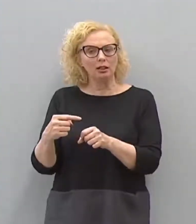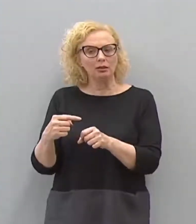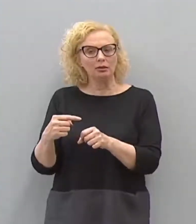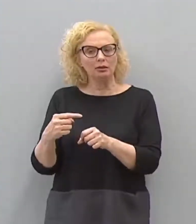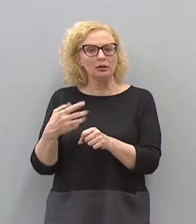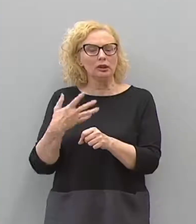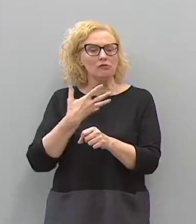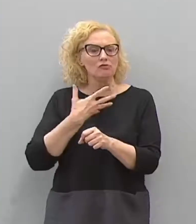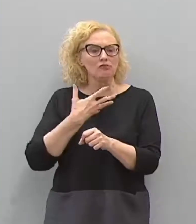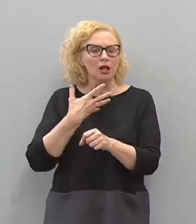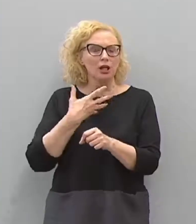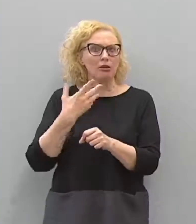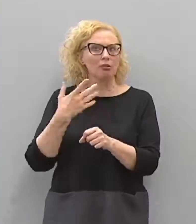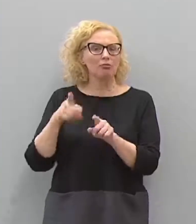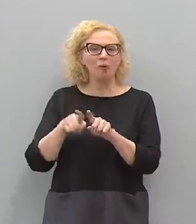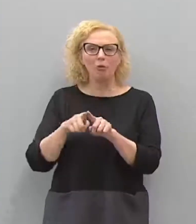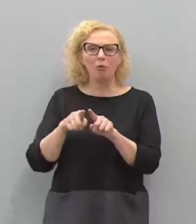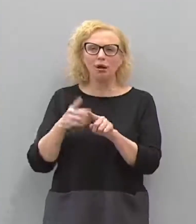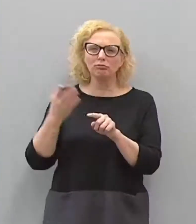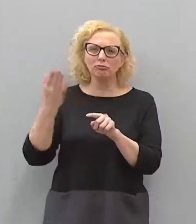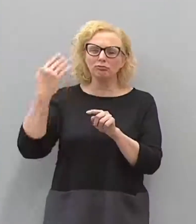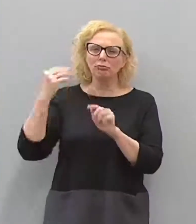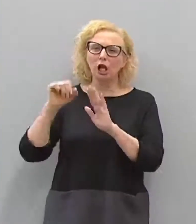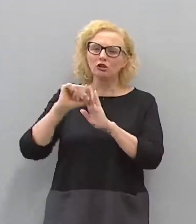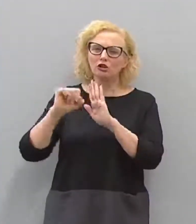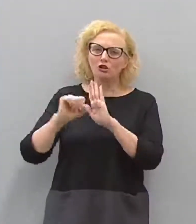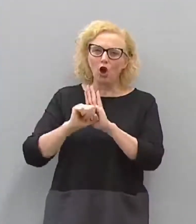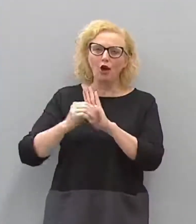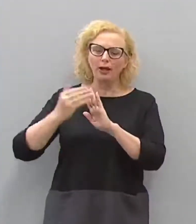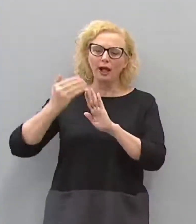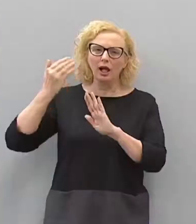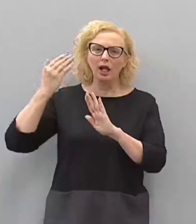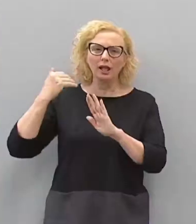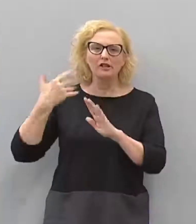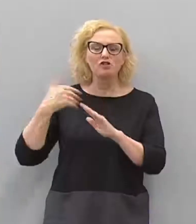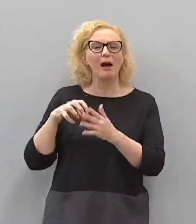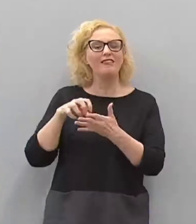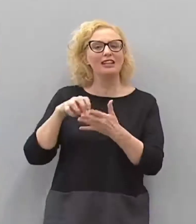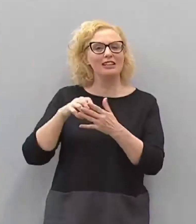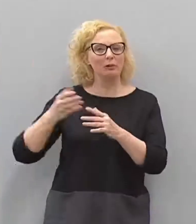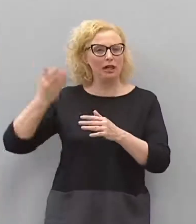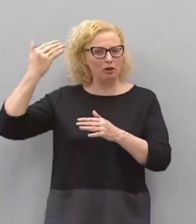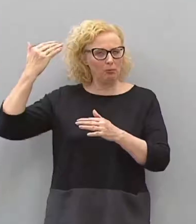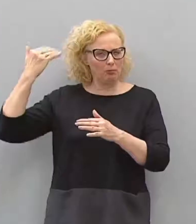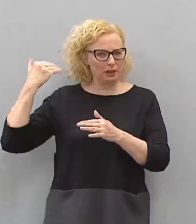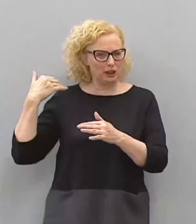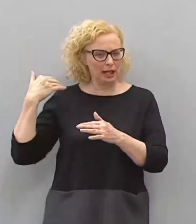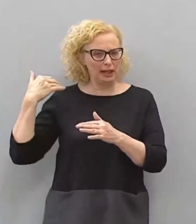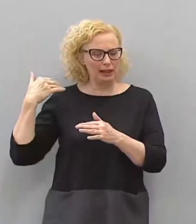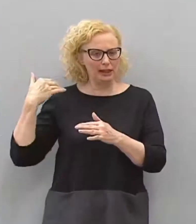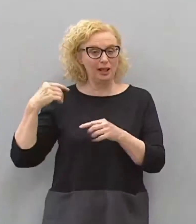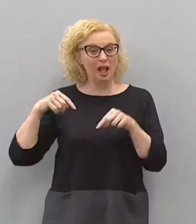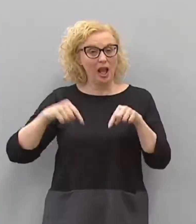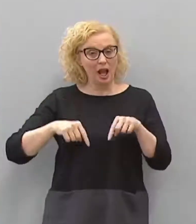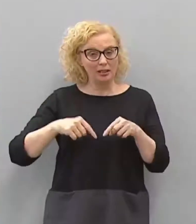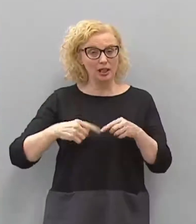storia nel senso che sono state finanziate nei periodi precedenti comunque stiamo arrivando alla fase finale